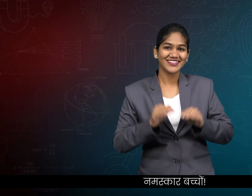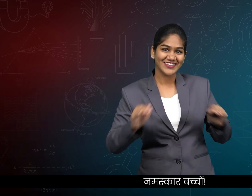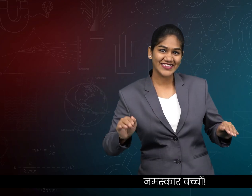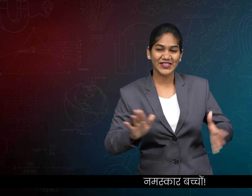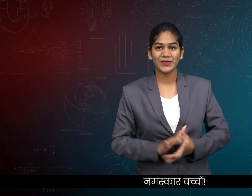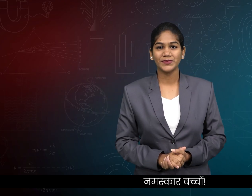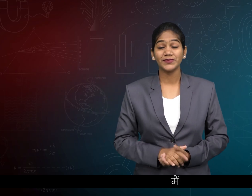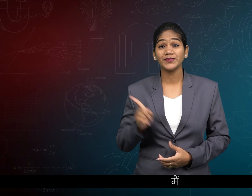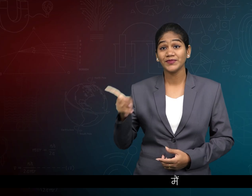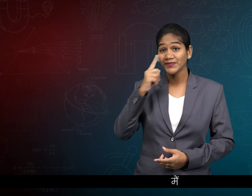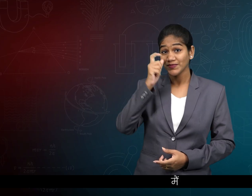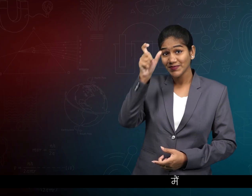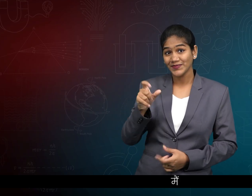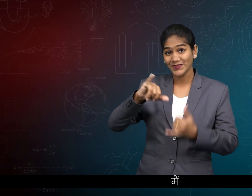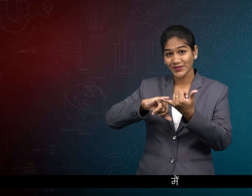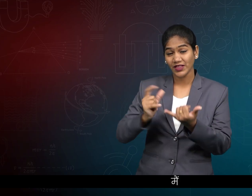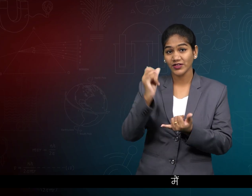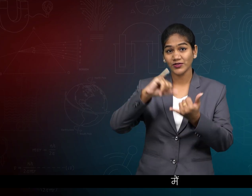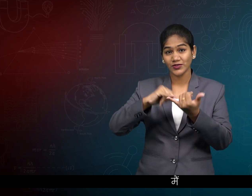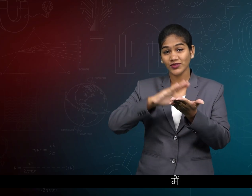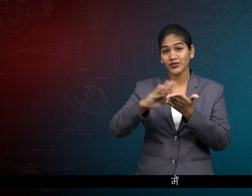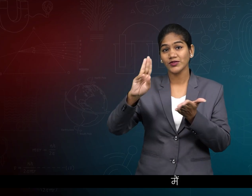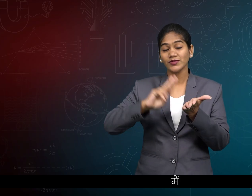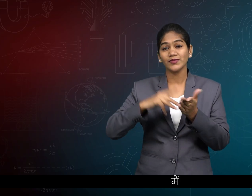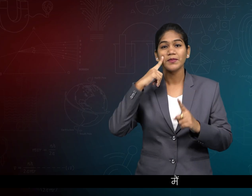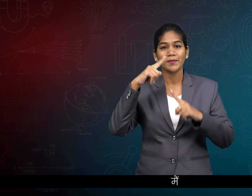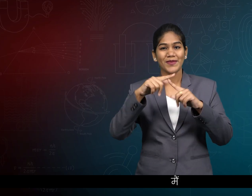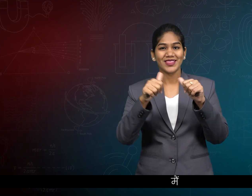नमस्कार बच्चों, मैं बिंदु हूँ